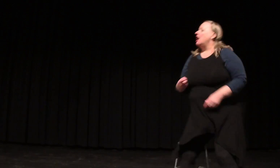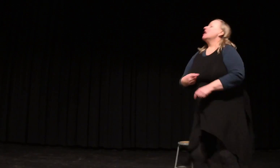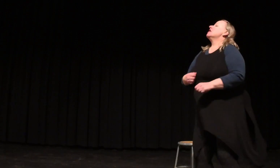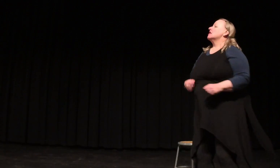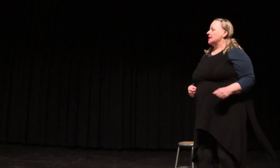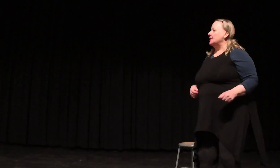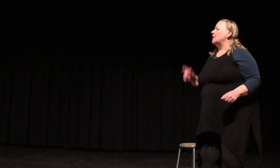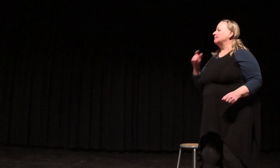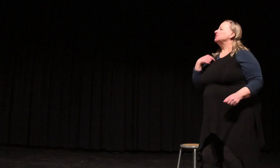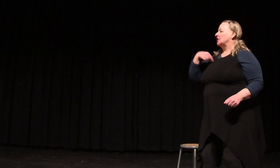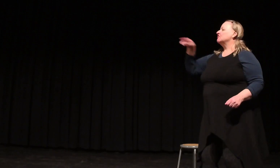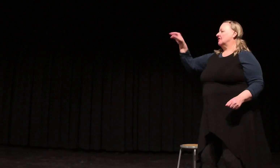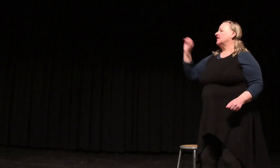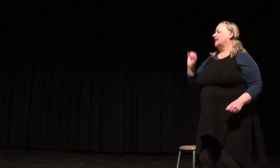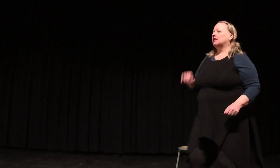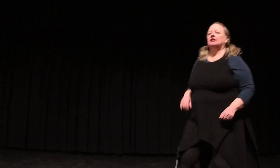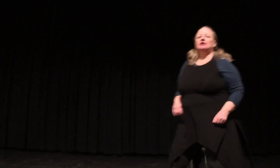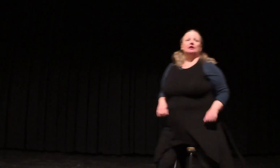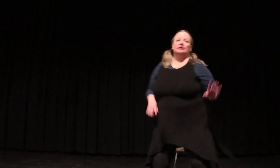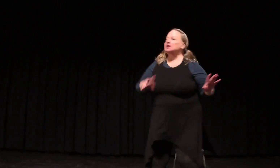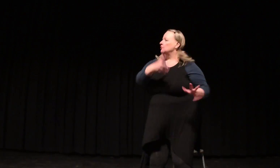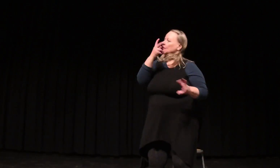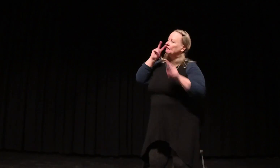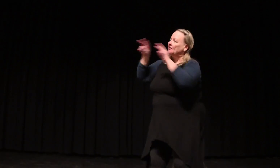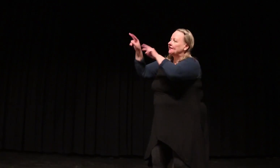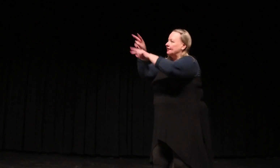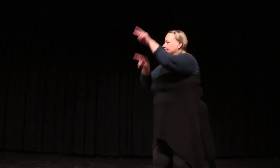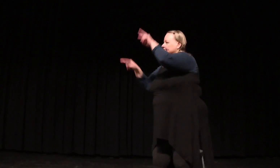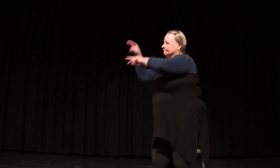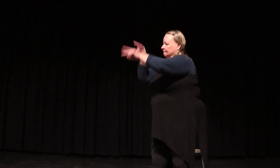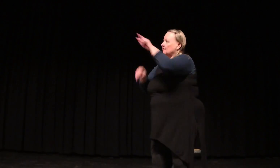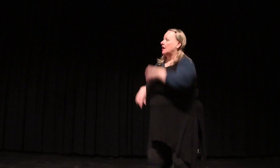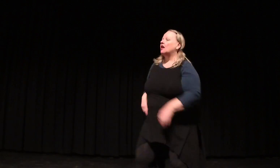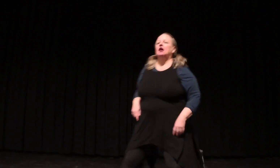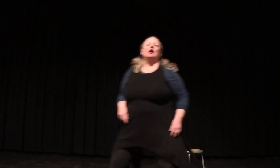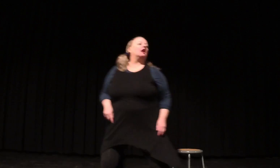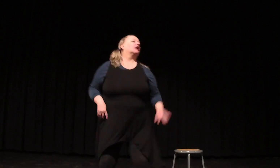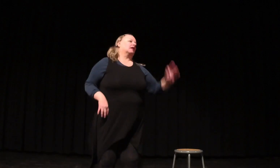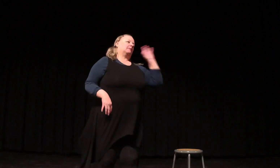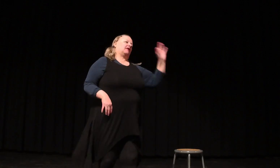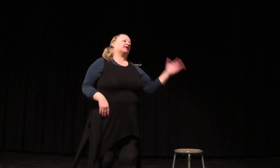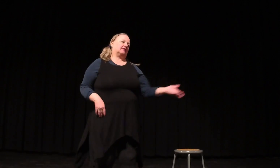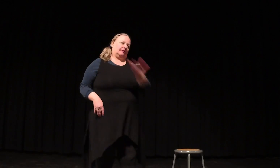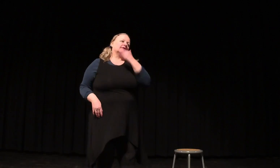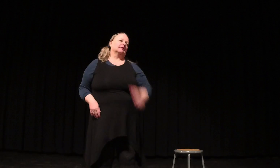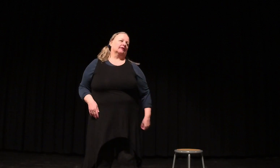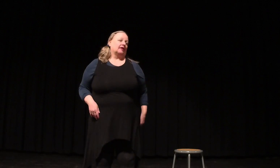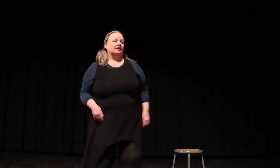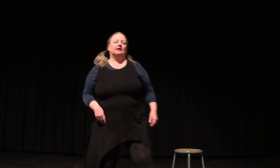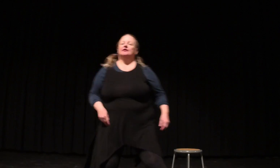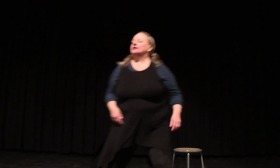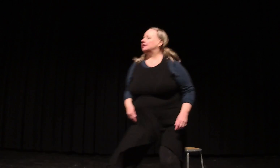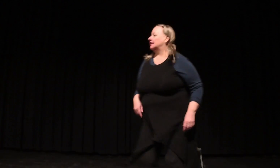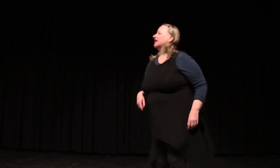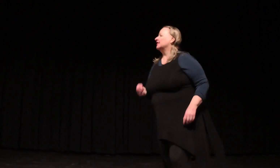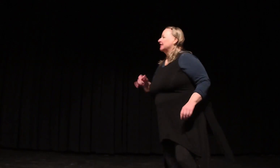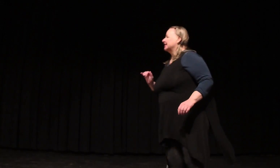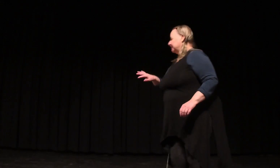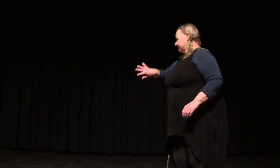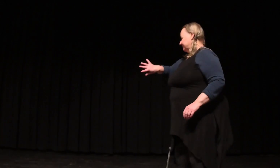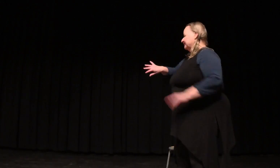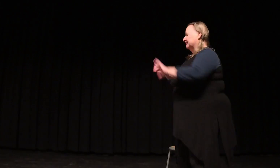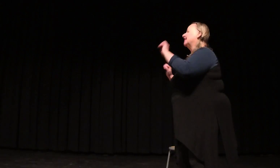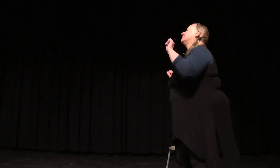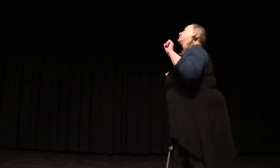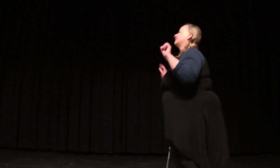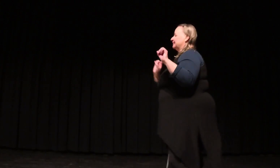L'arbre tombe pas. Ah, OK, ben je vais aller voir l'arbre, là. OK, ben le docteur veut voir l'arbre. OK, parfait, allez-y.